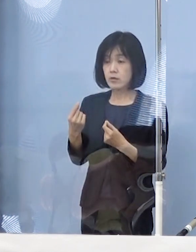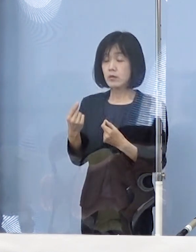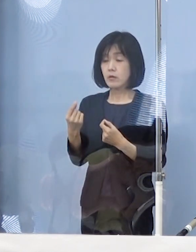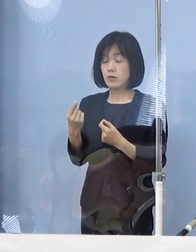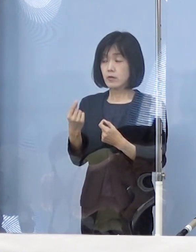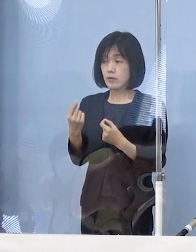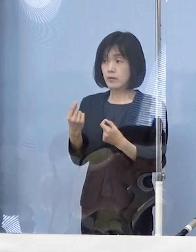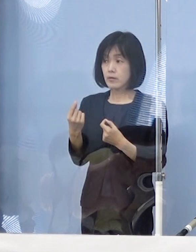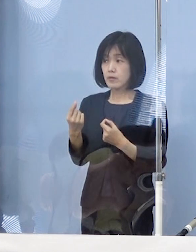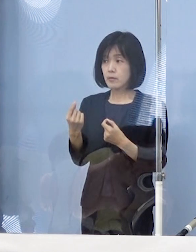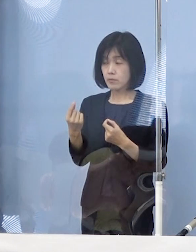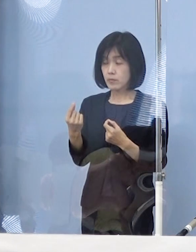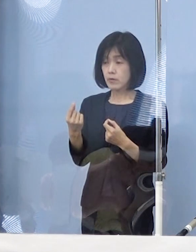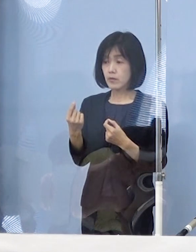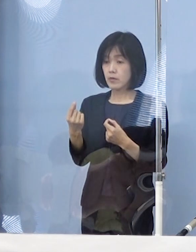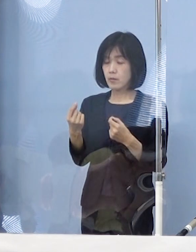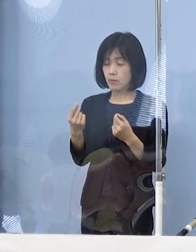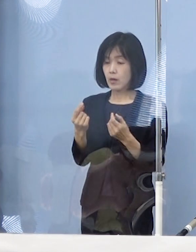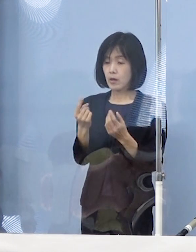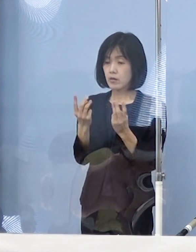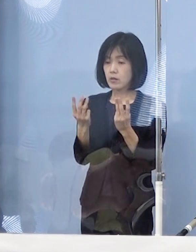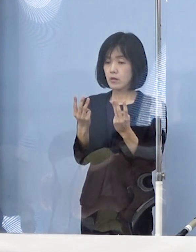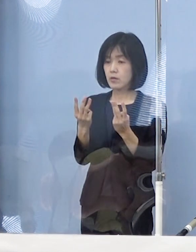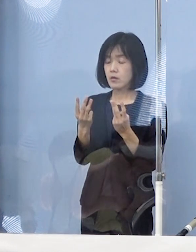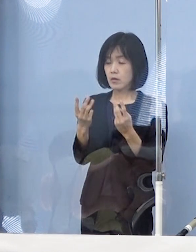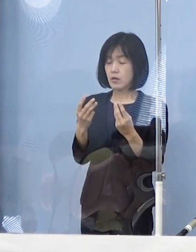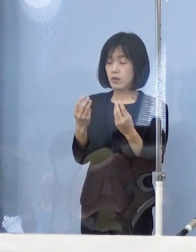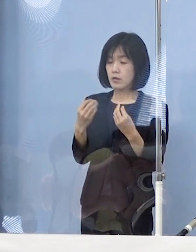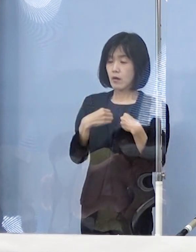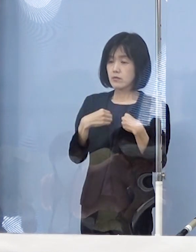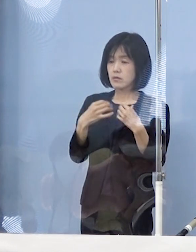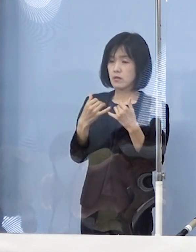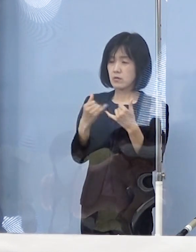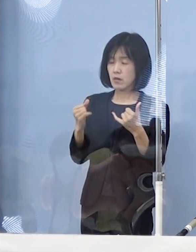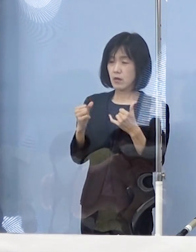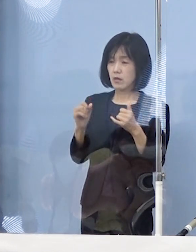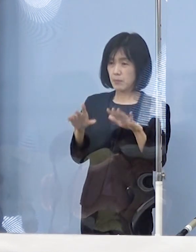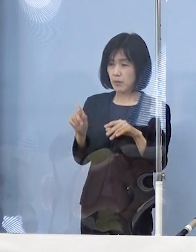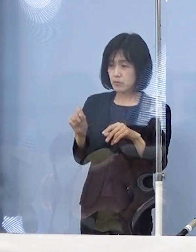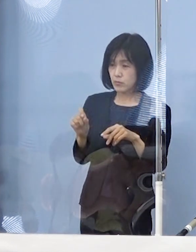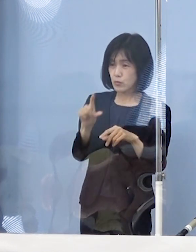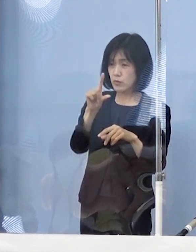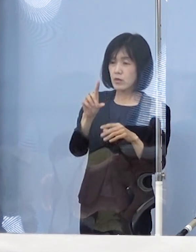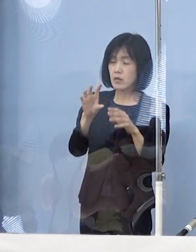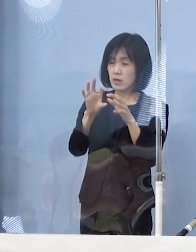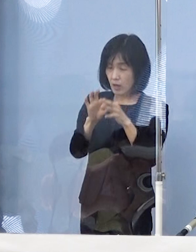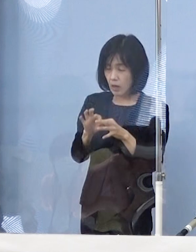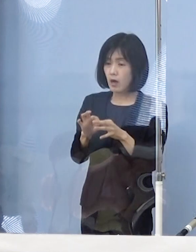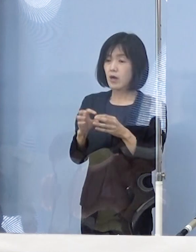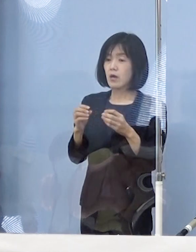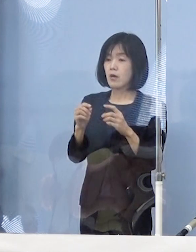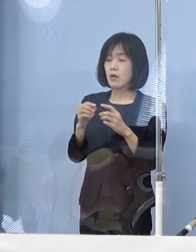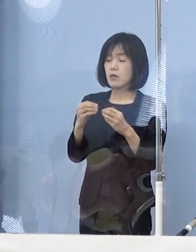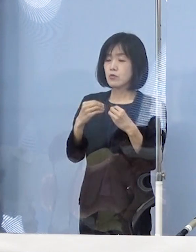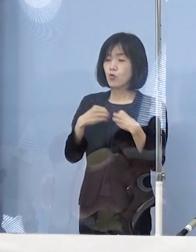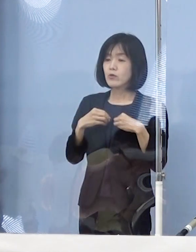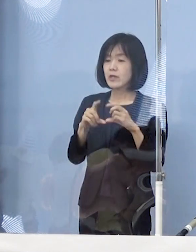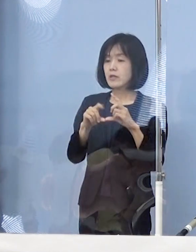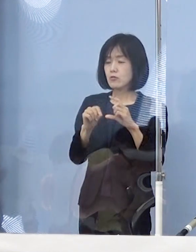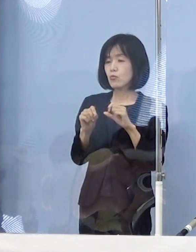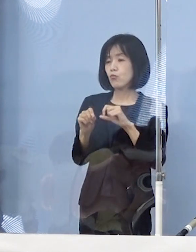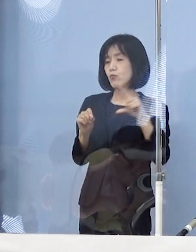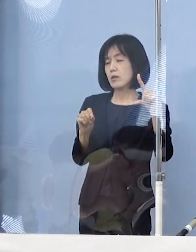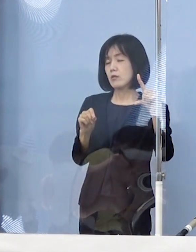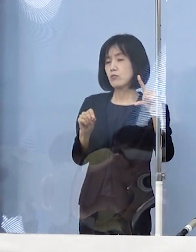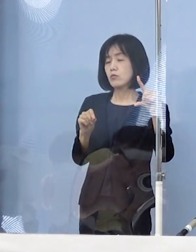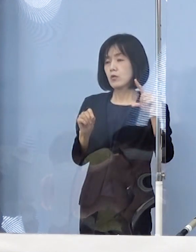な必要でありますし、感染がやはり多い傾向にあるからこういうふうになっているんだと思いますので、我々とし